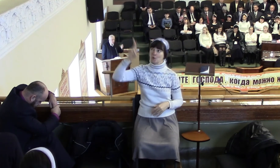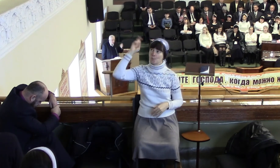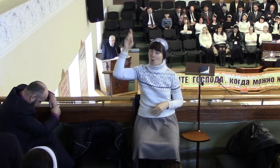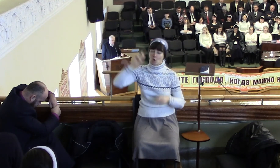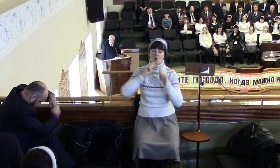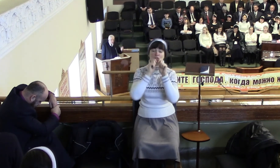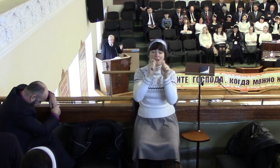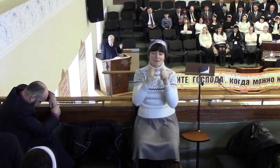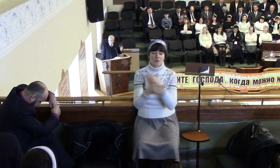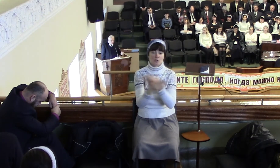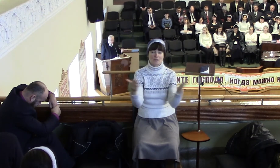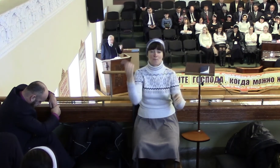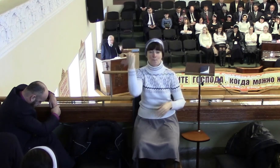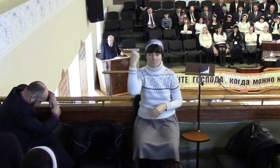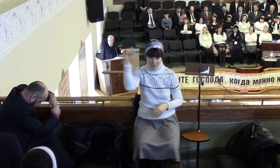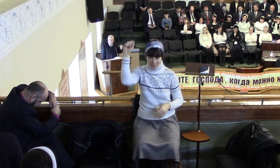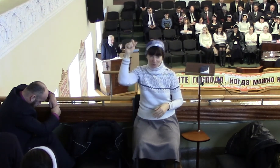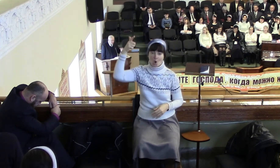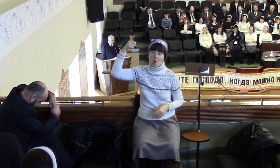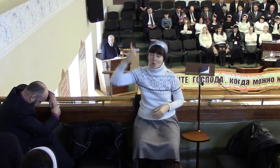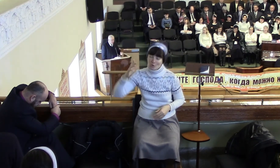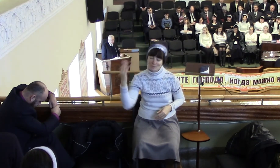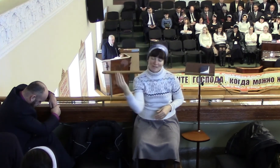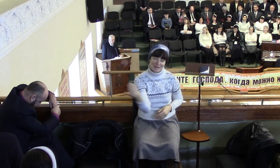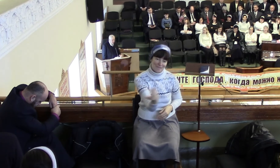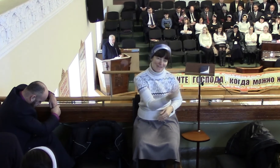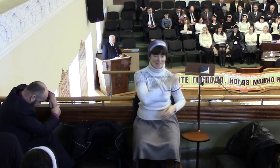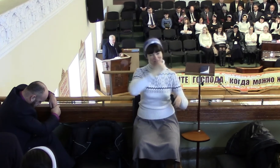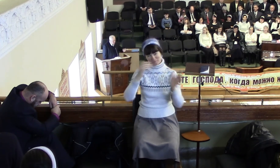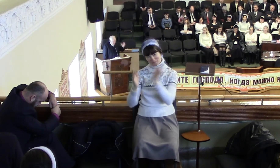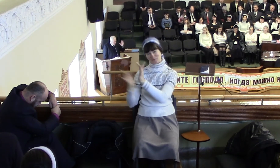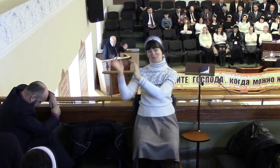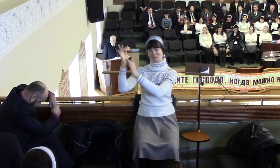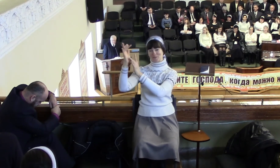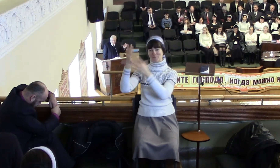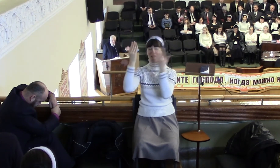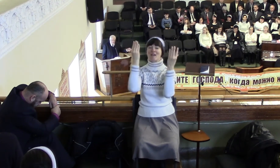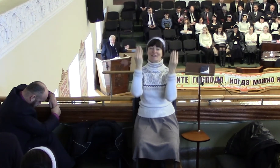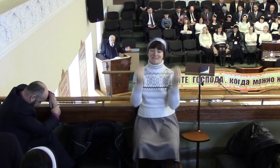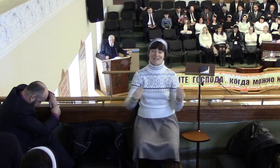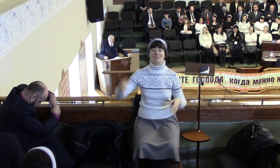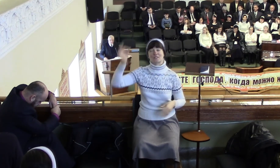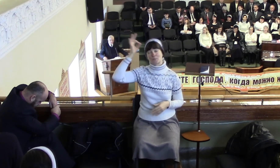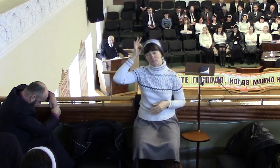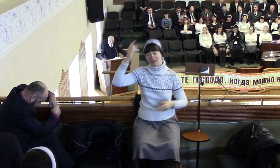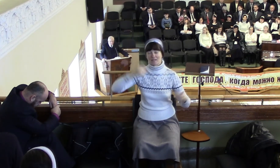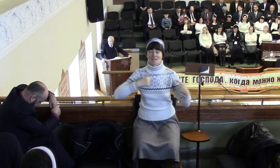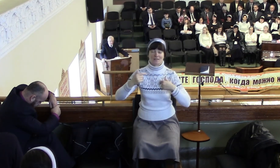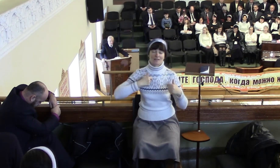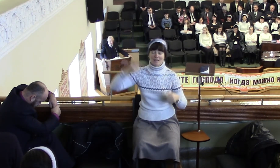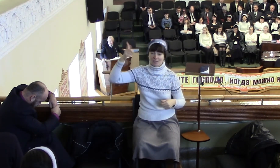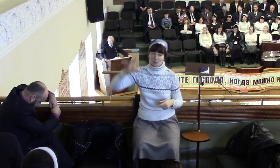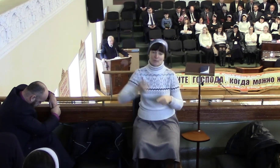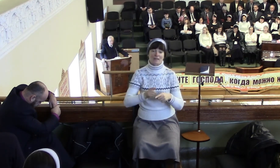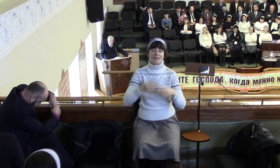нам победу Господом нашим Иисусом Христом. День воспоминания страданий Господа – это День